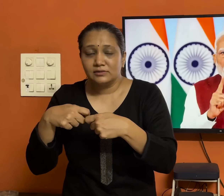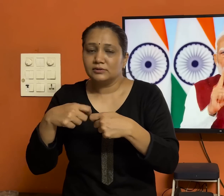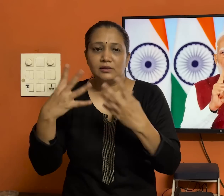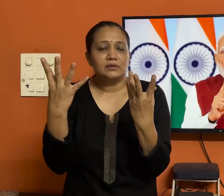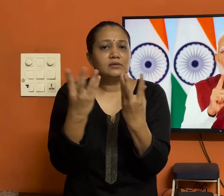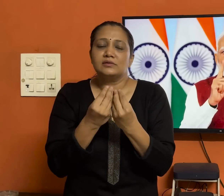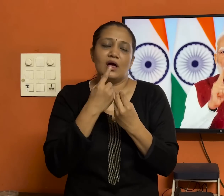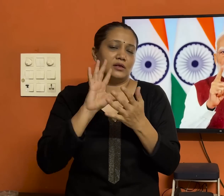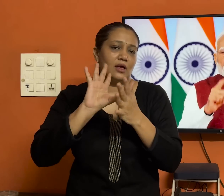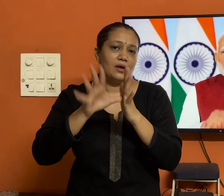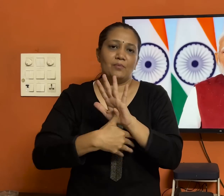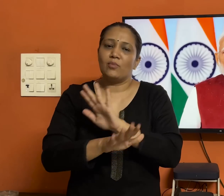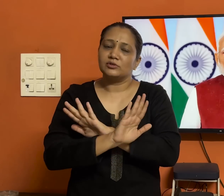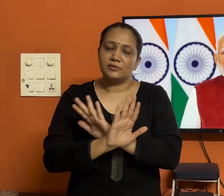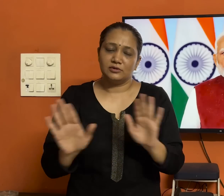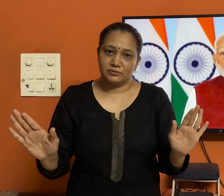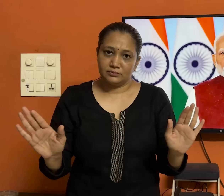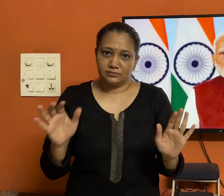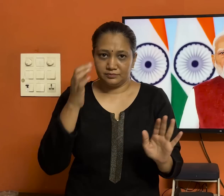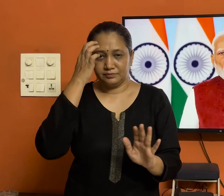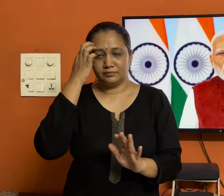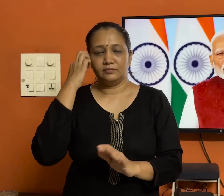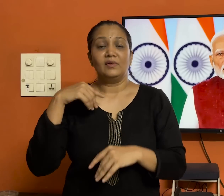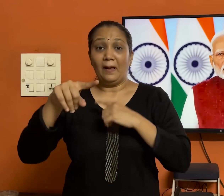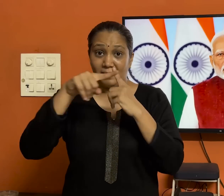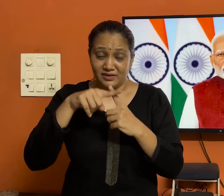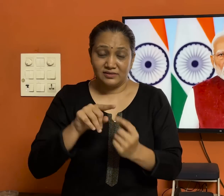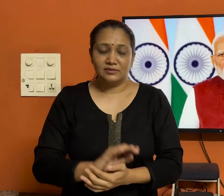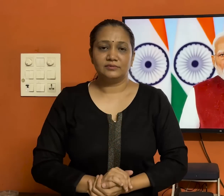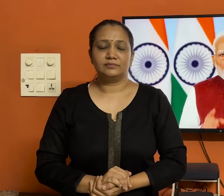ट्रेड एक साथ नहीं चल सकते और